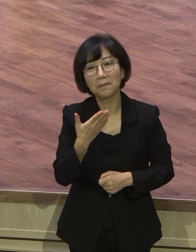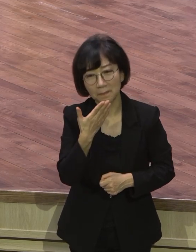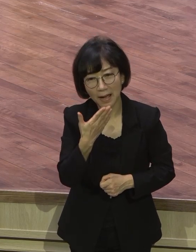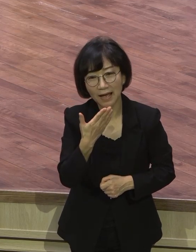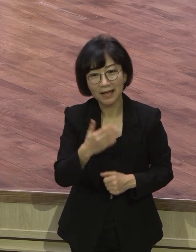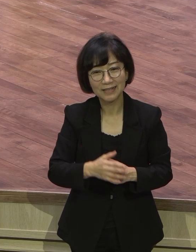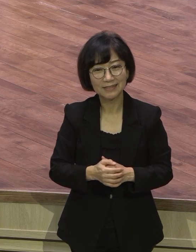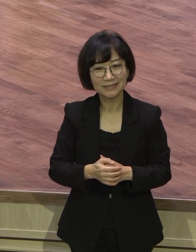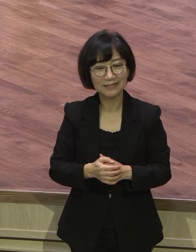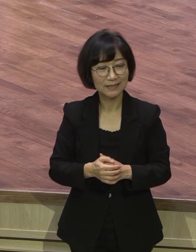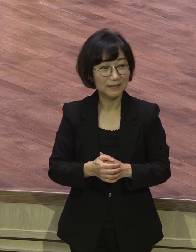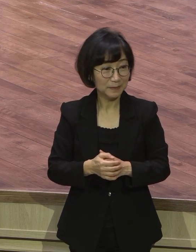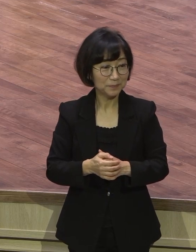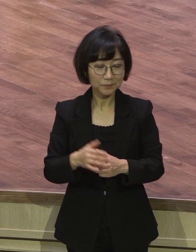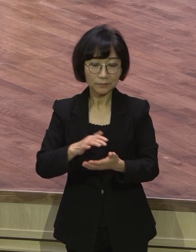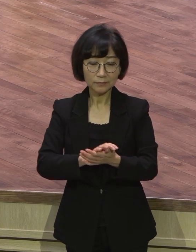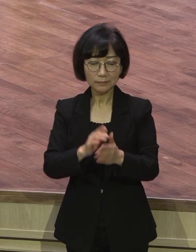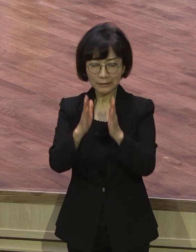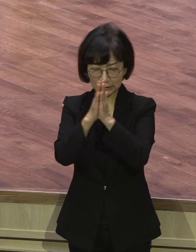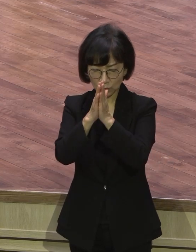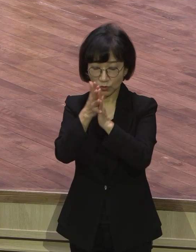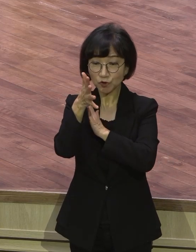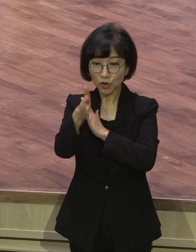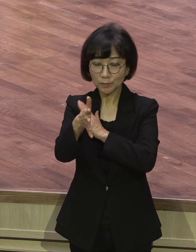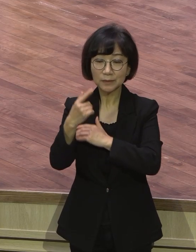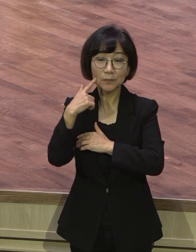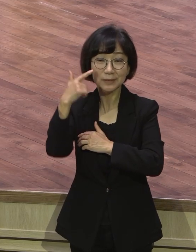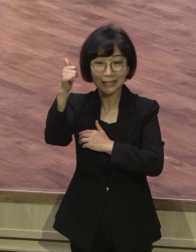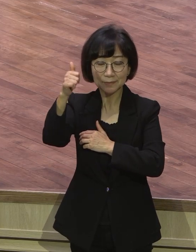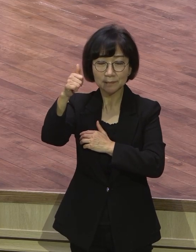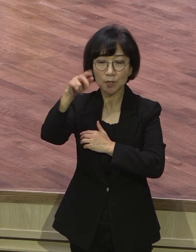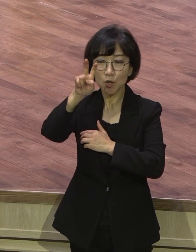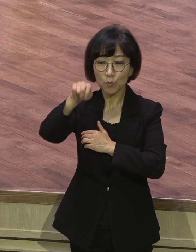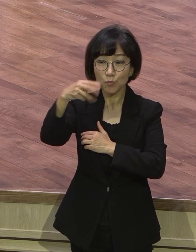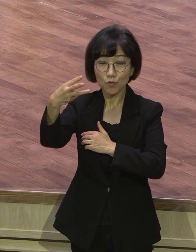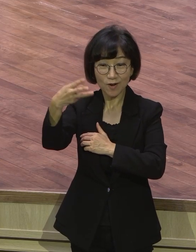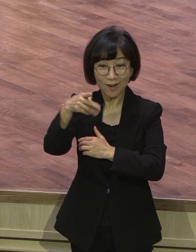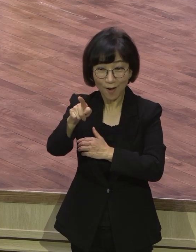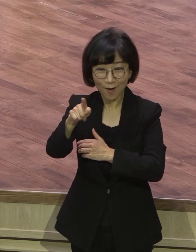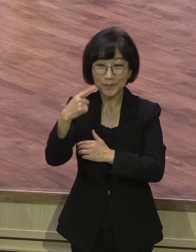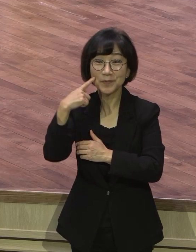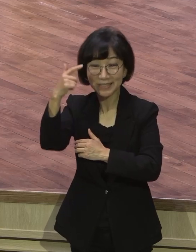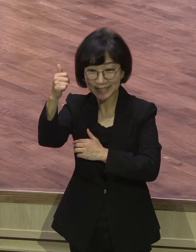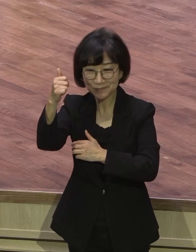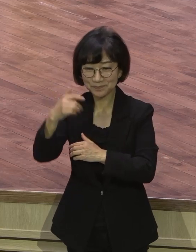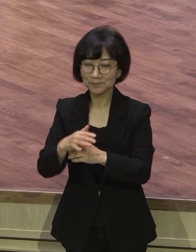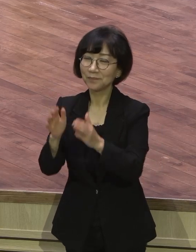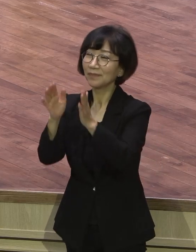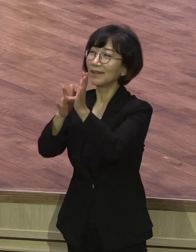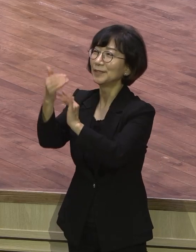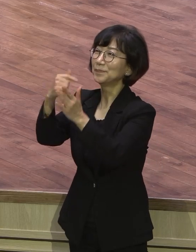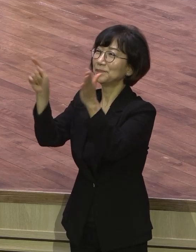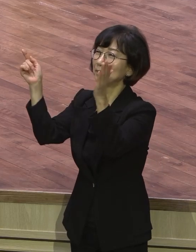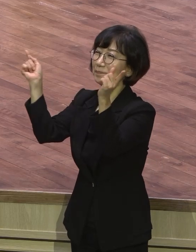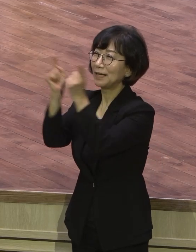기도의 대명사 조지 물러 목사님은 주님을 만나고 난 이후에 친구들에게 간증을 했습니다.